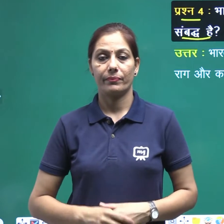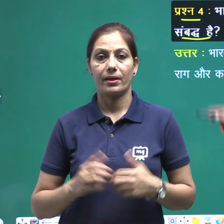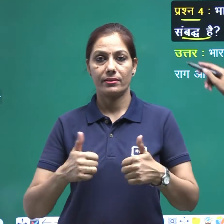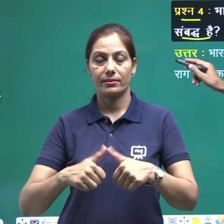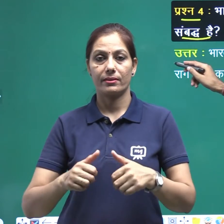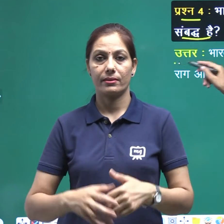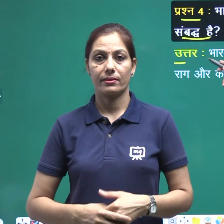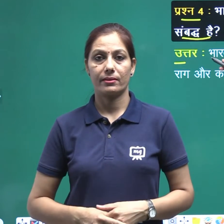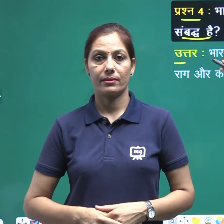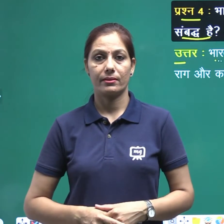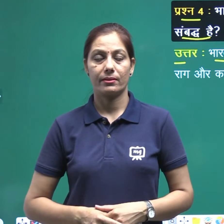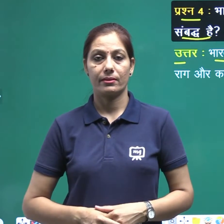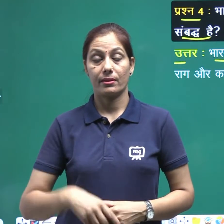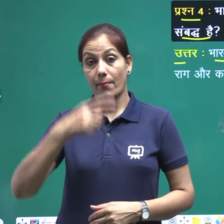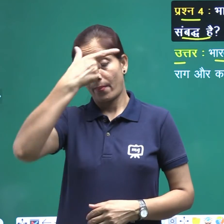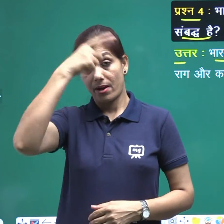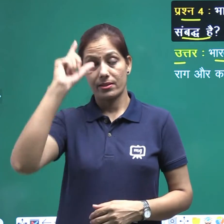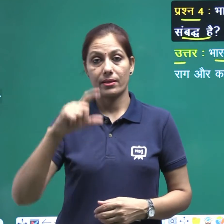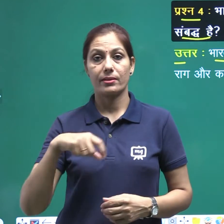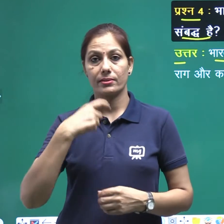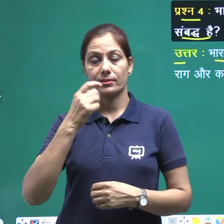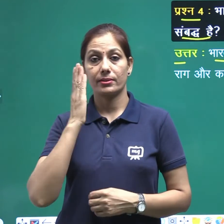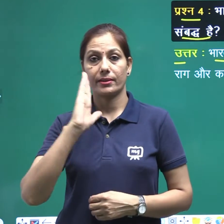उत्तर है भारतीय संगीत